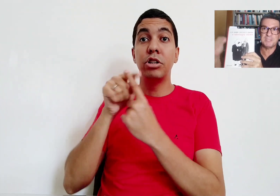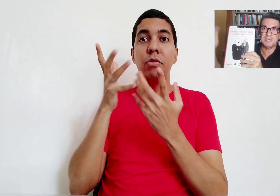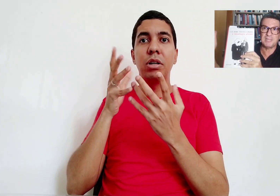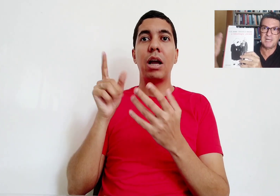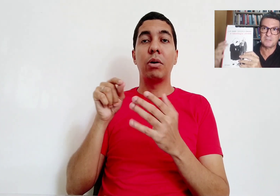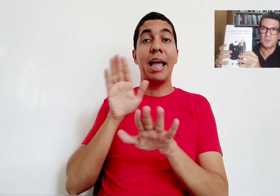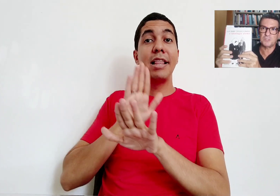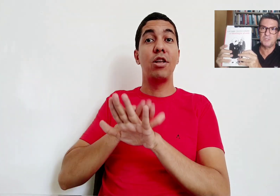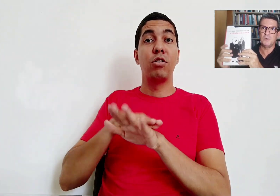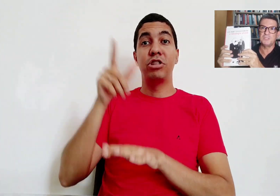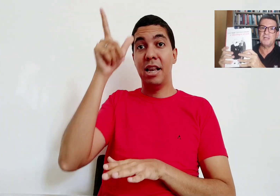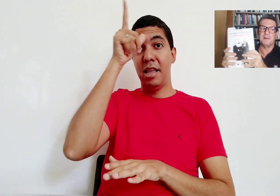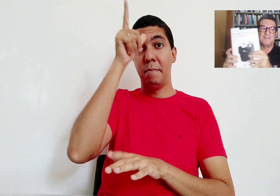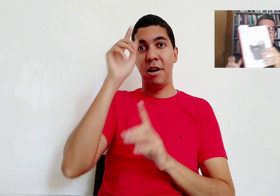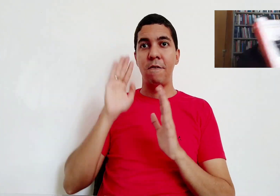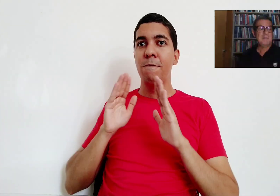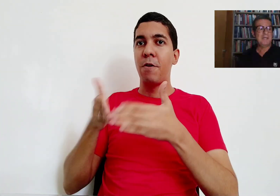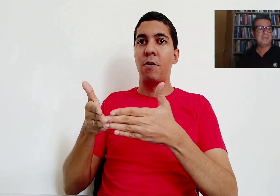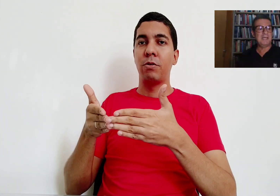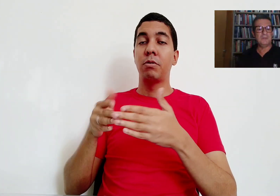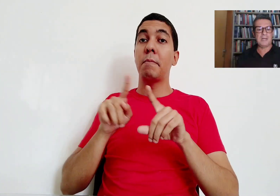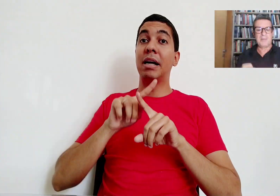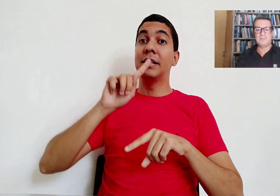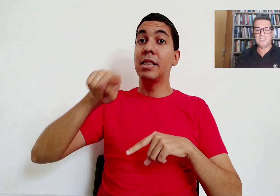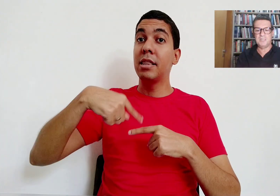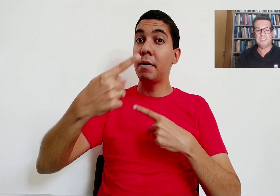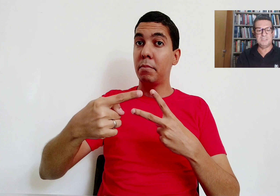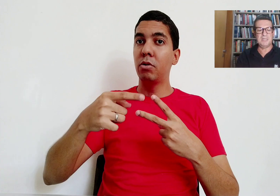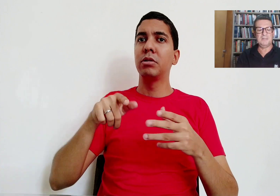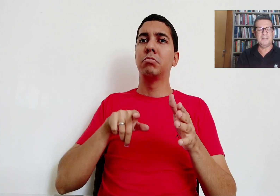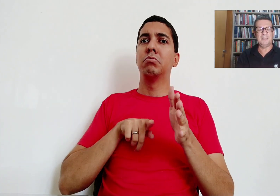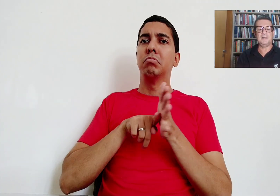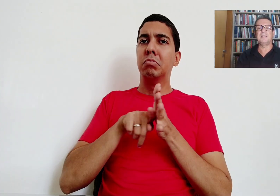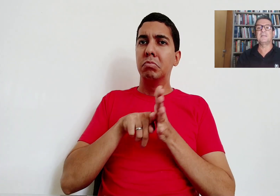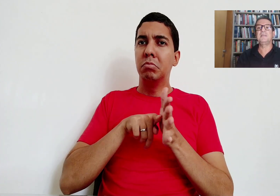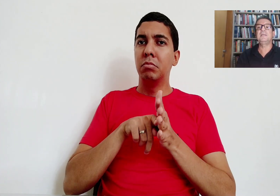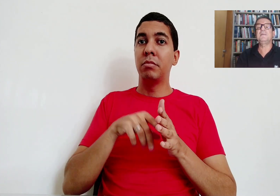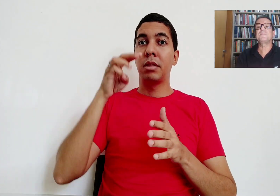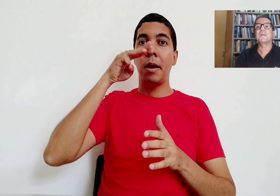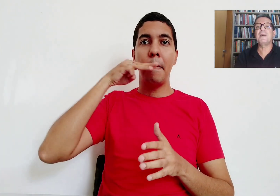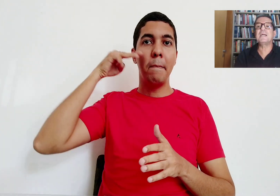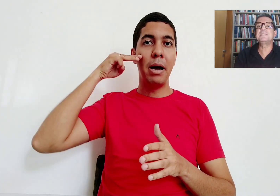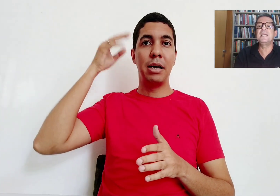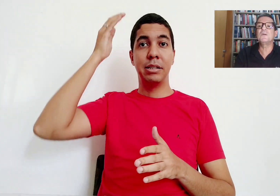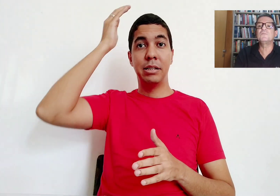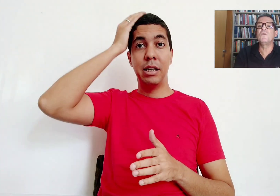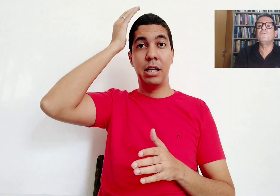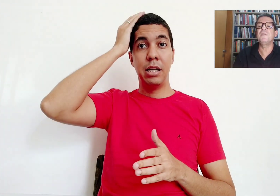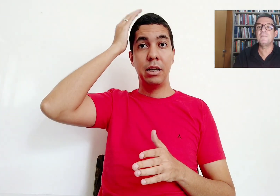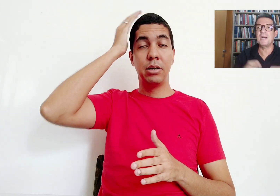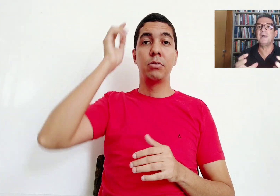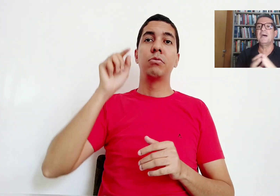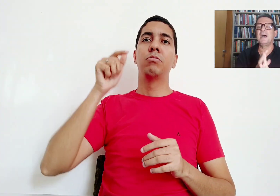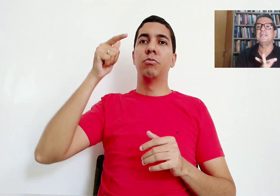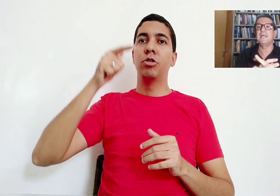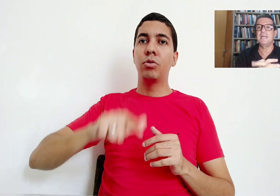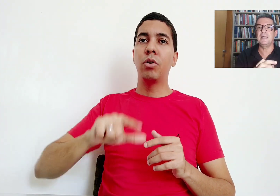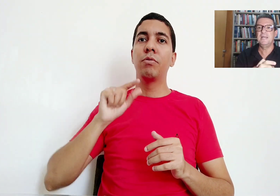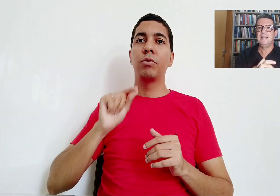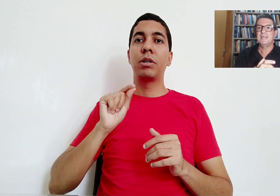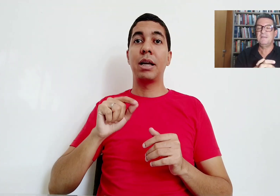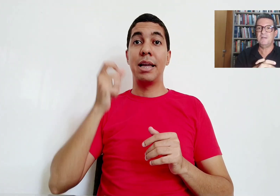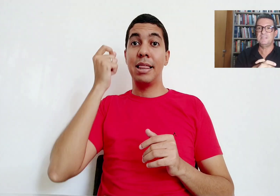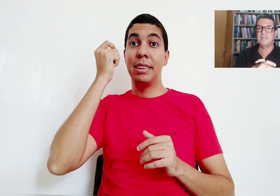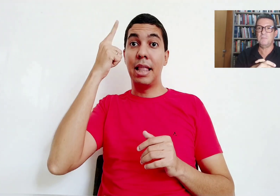querendo mesmo acertar as contas com a ideologia alemã. Mas é no trabalho seguinte, né, que Marx e Engels vão firmar a